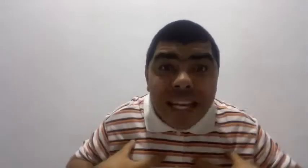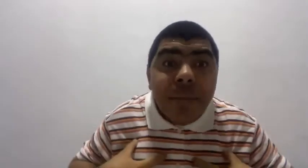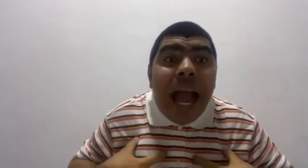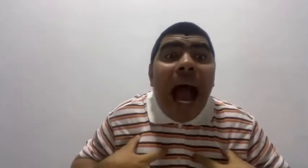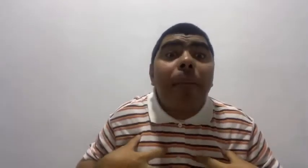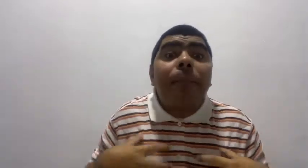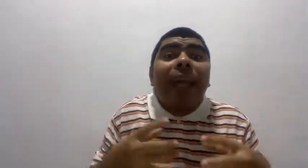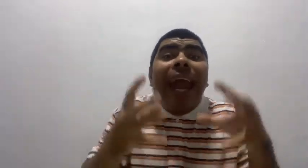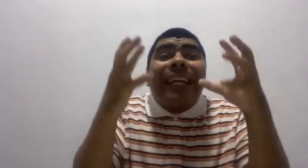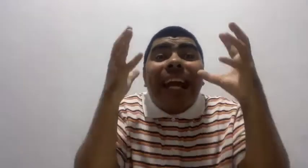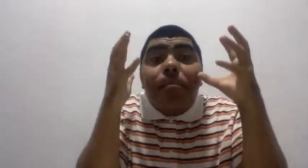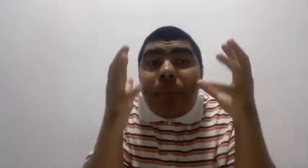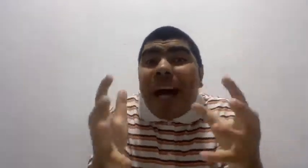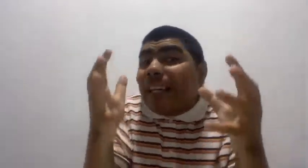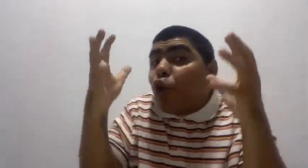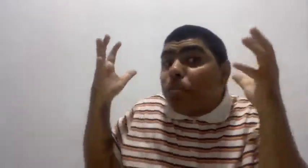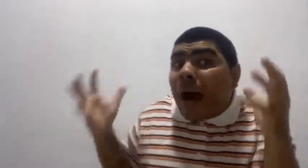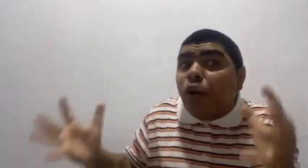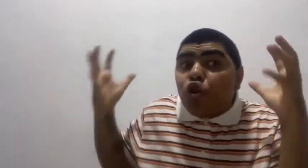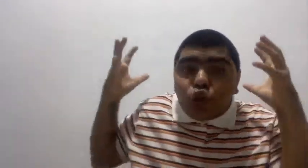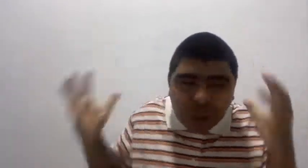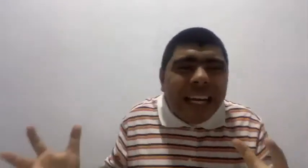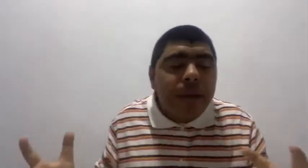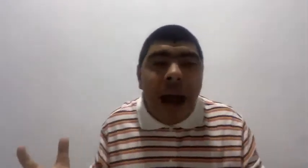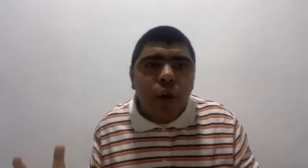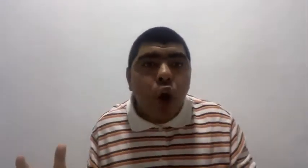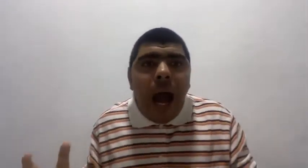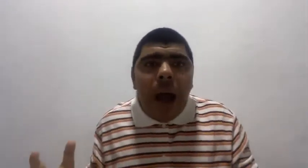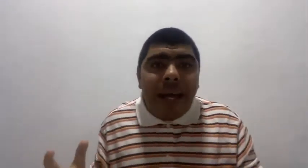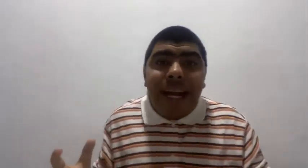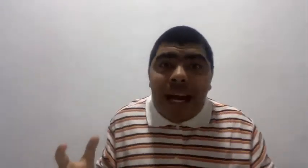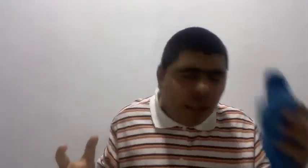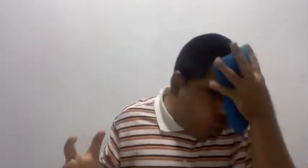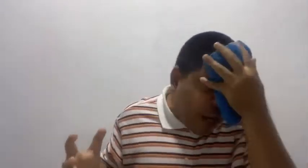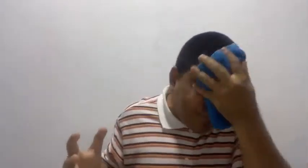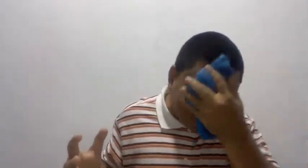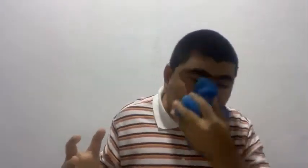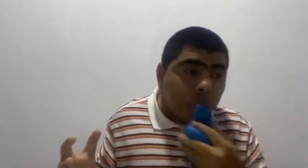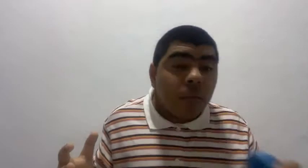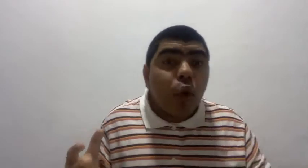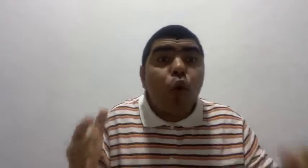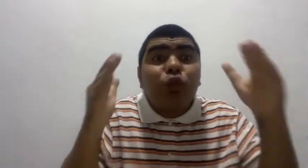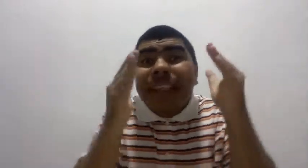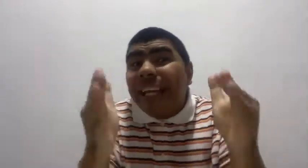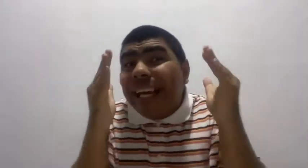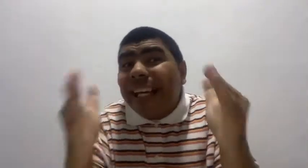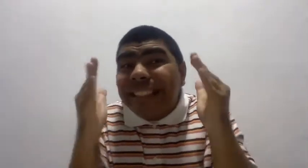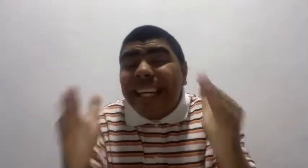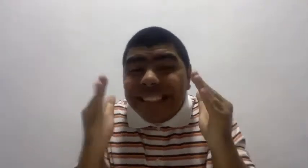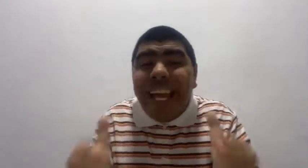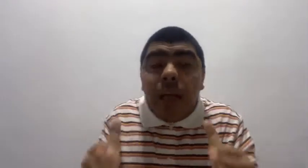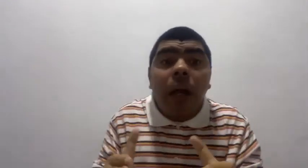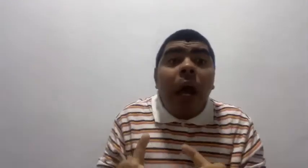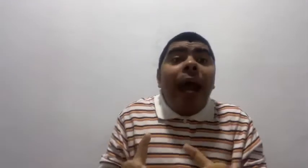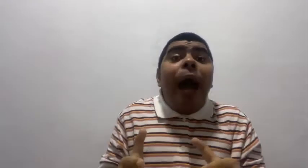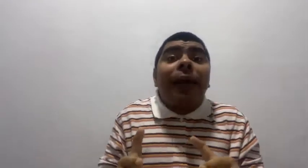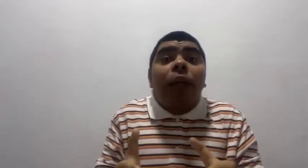amén, es que el Padre nos va a conocer, hermano. Amén, aleluya. Usted tiene que entender, amén,